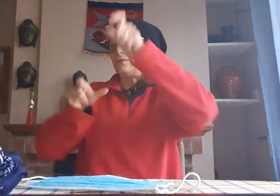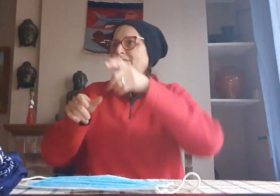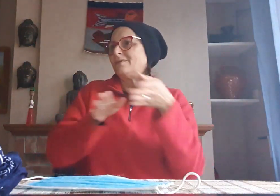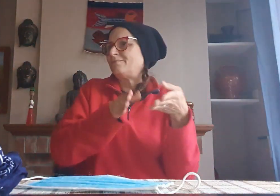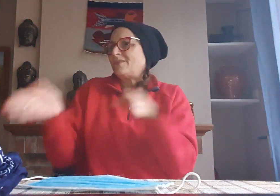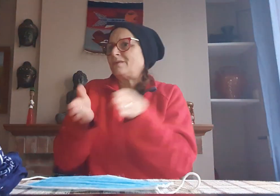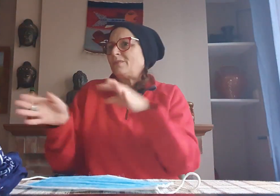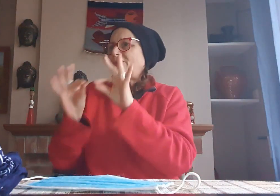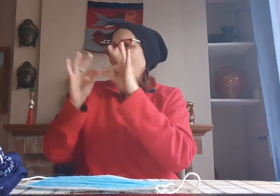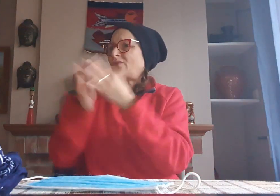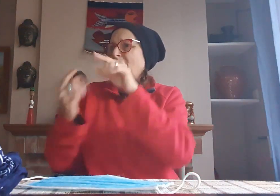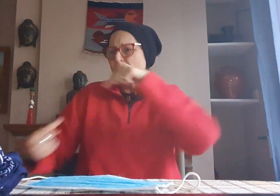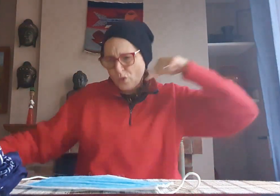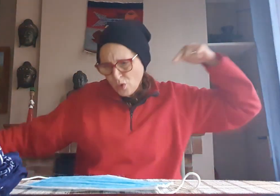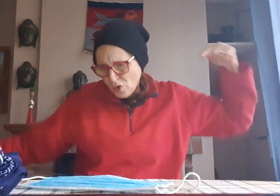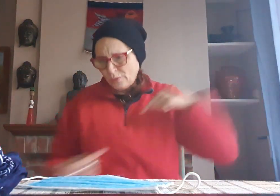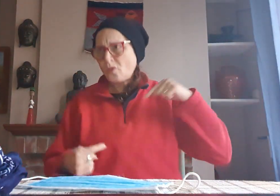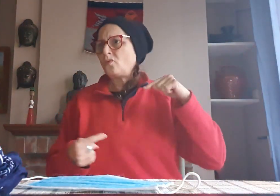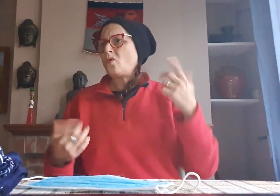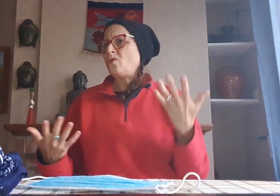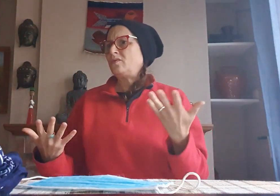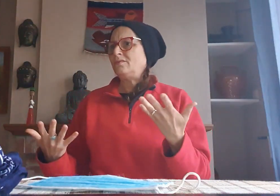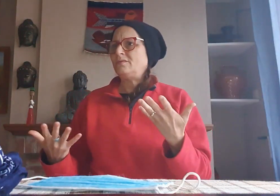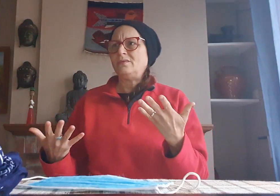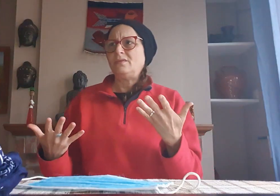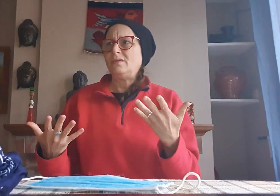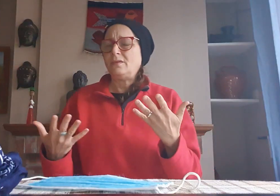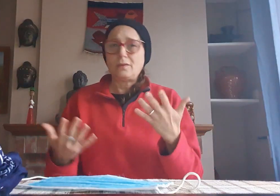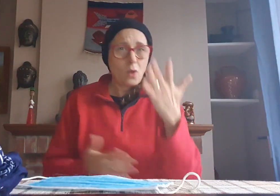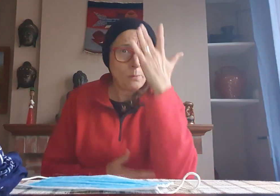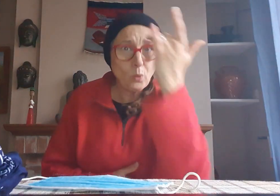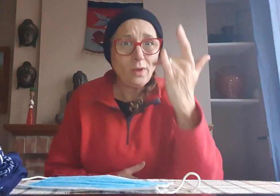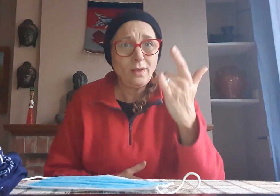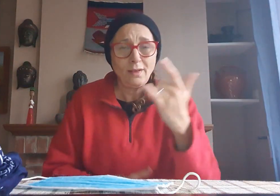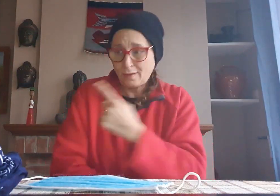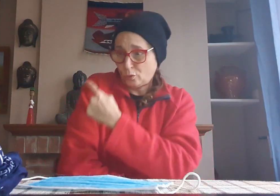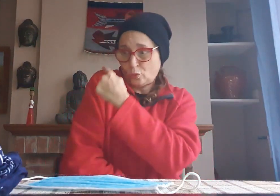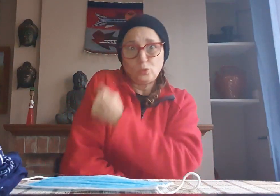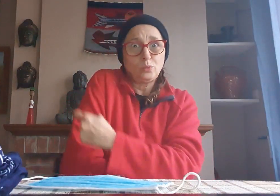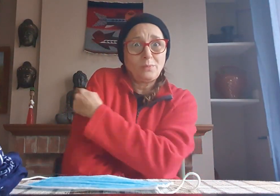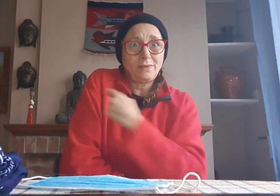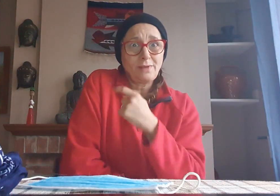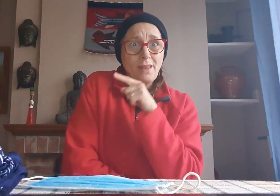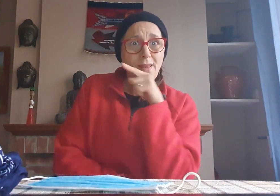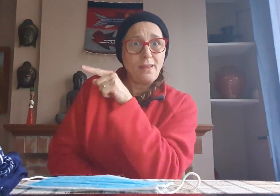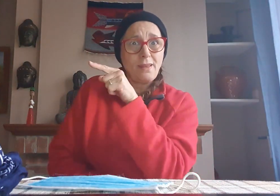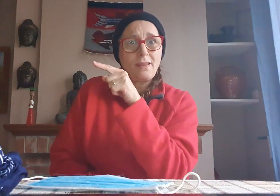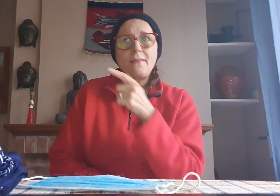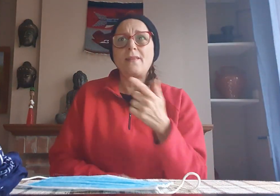acompaño. Vale. A continuación. Es una casa de $250,000. Es perfecta. Es una auténtica para